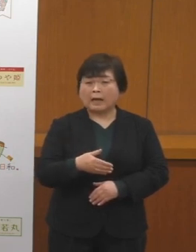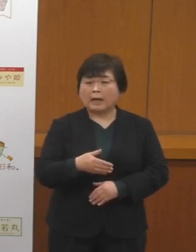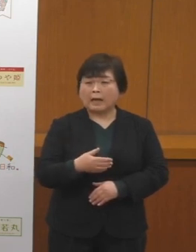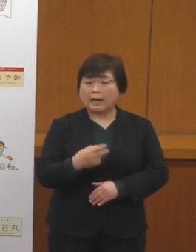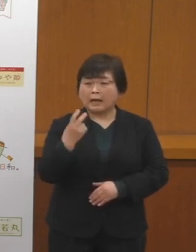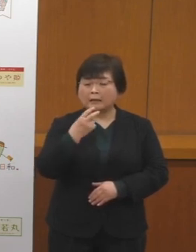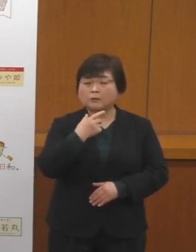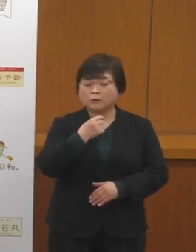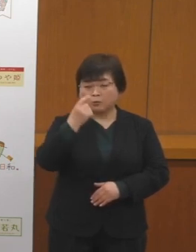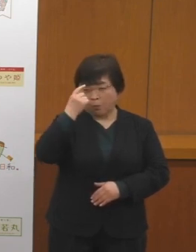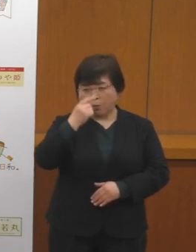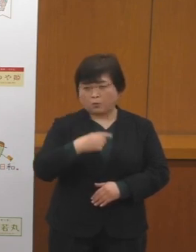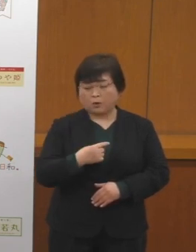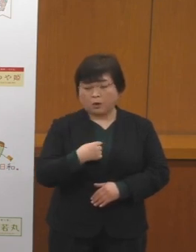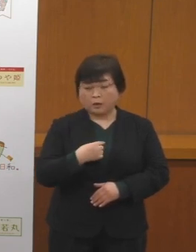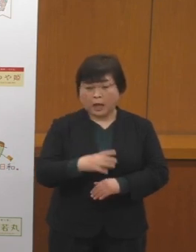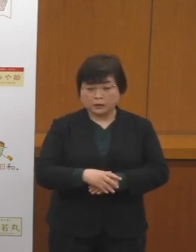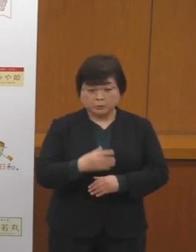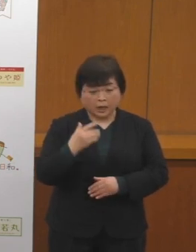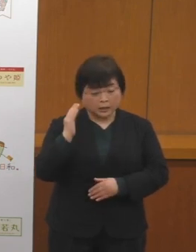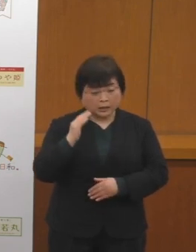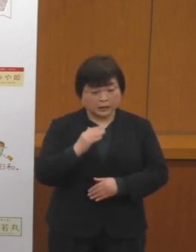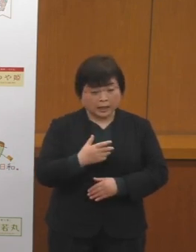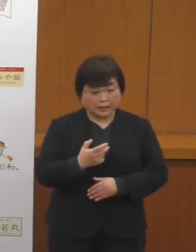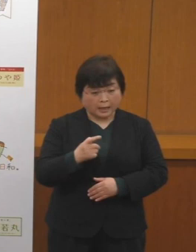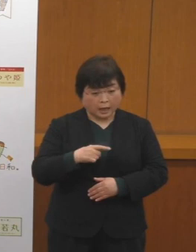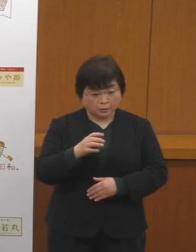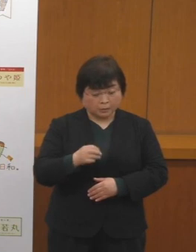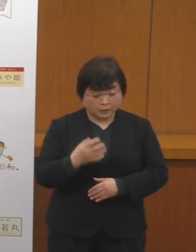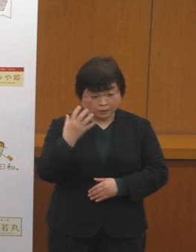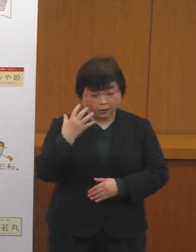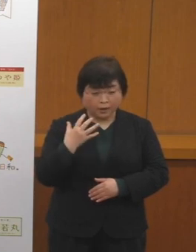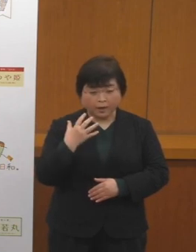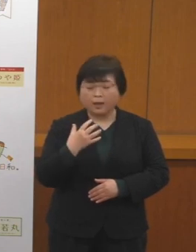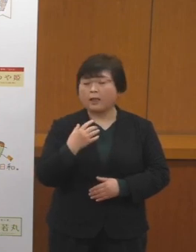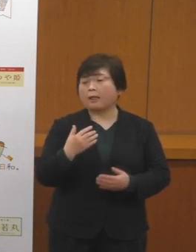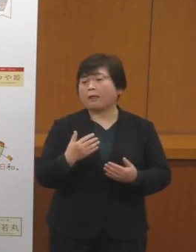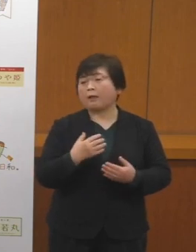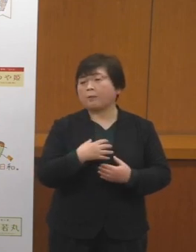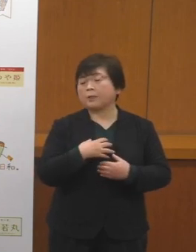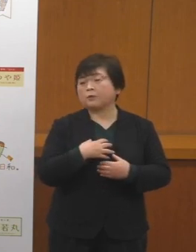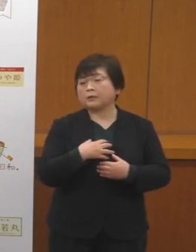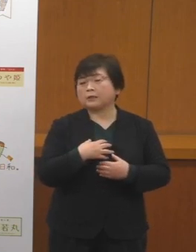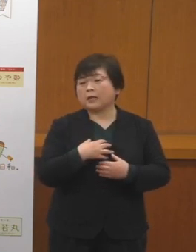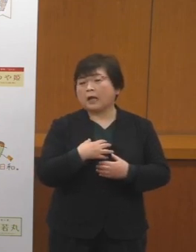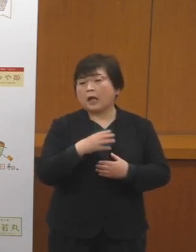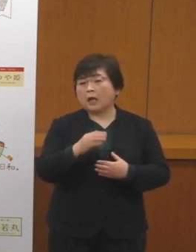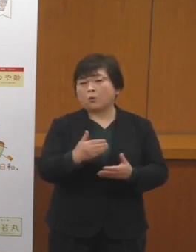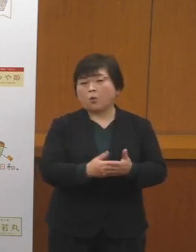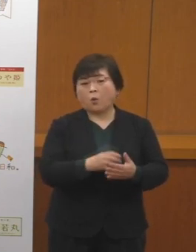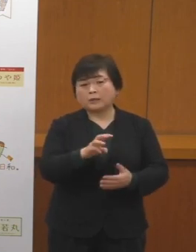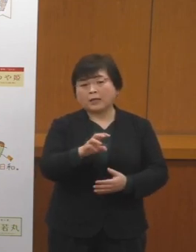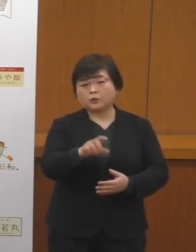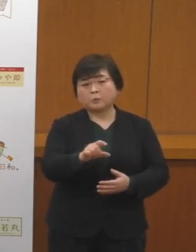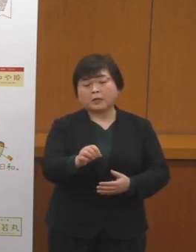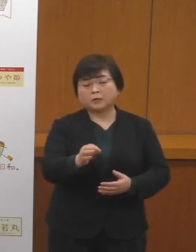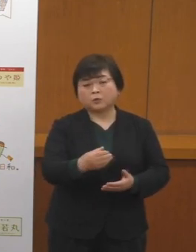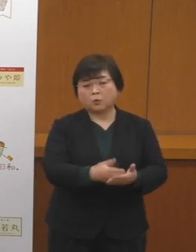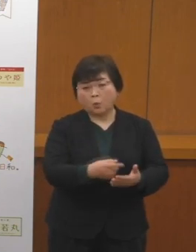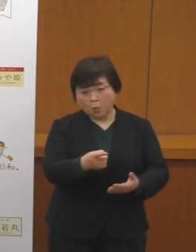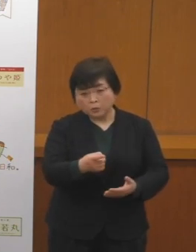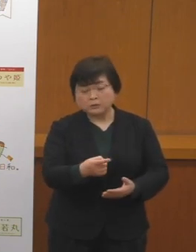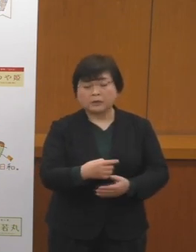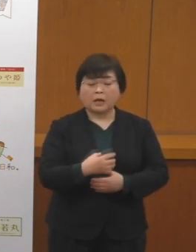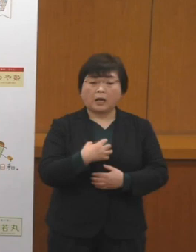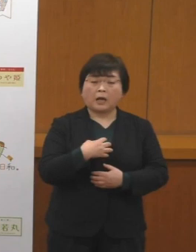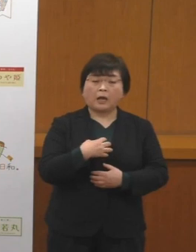て欲しいと思います私も真っ青だったんですよ7割ってもうじゃあ3割しか残らないの